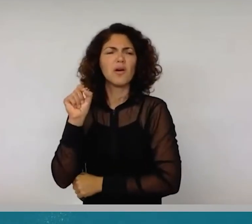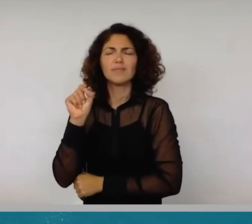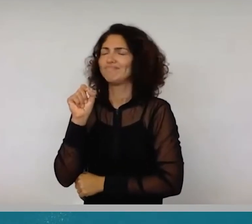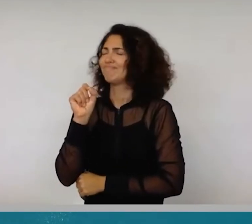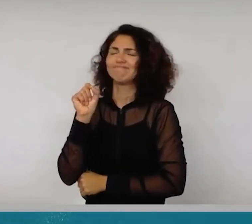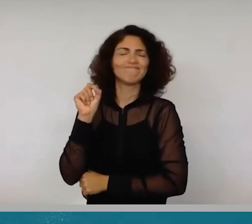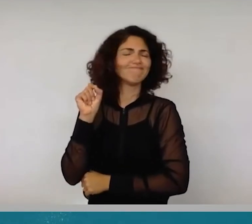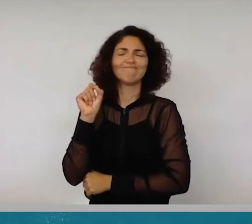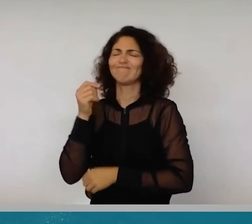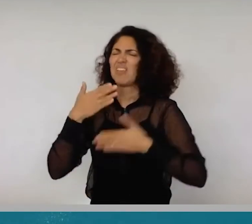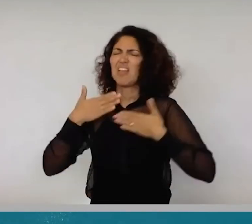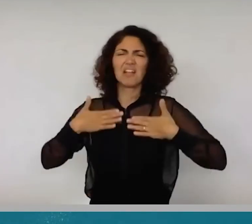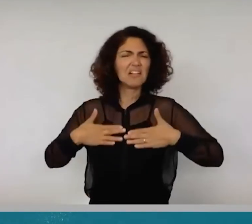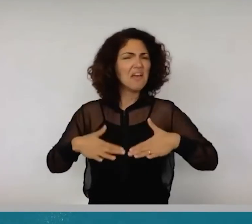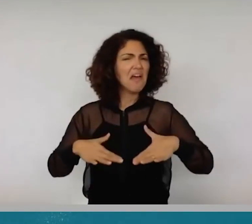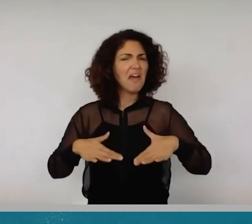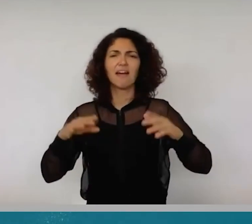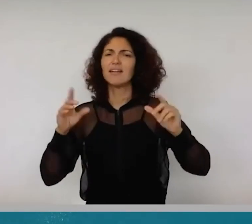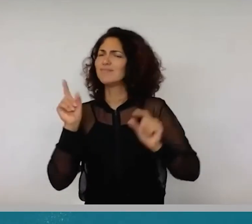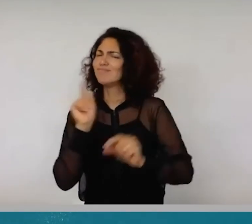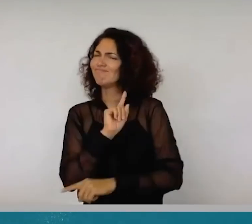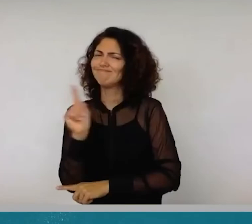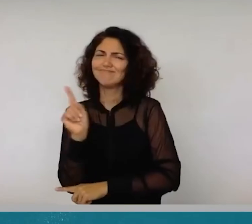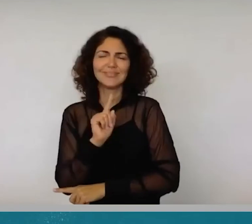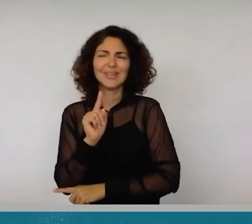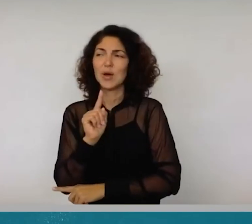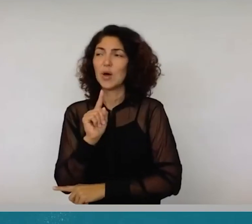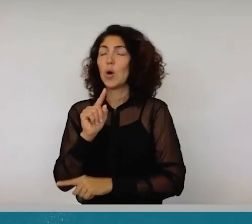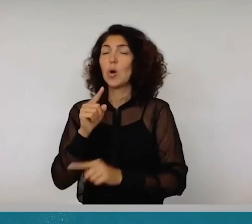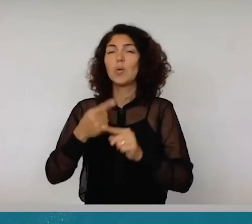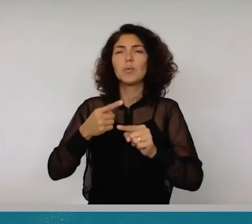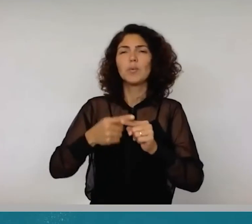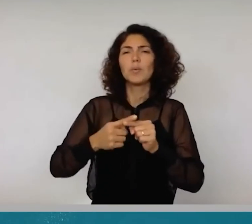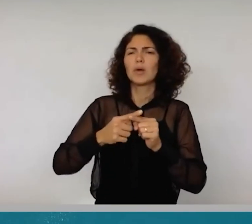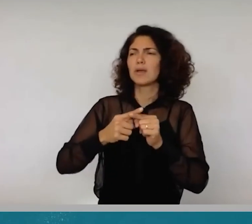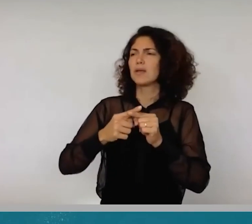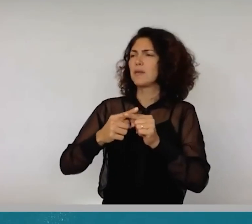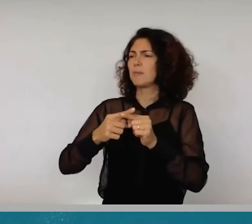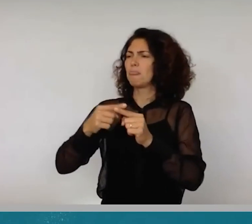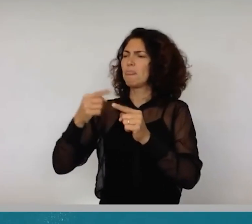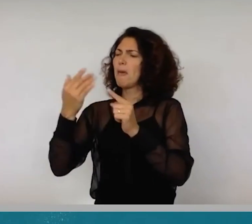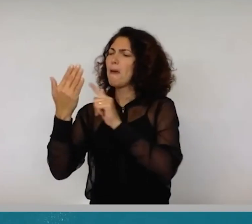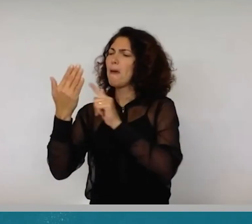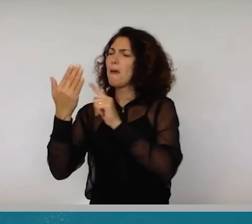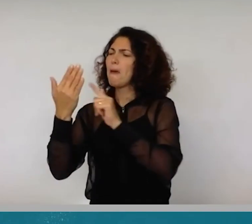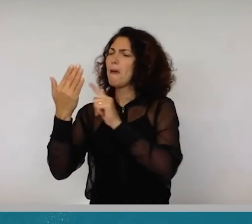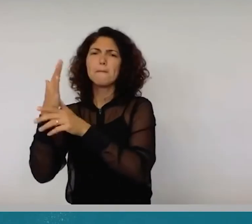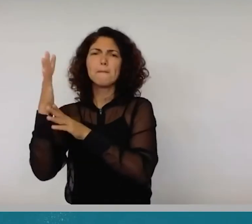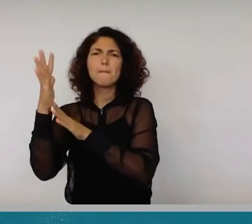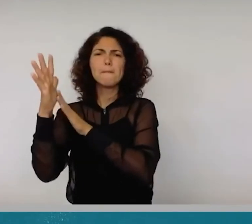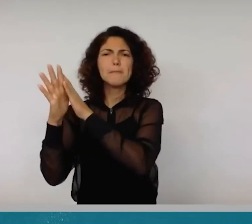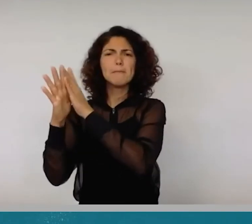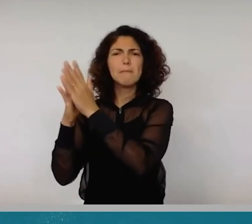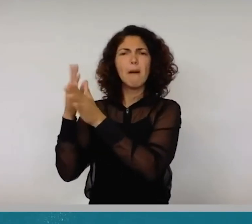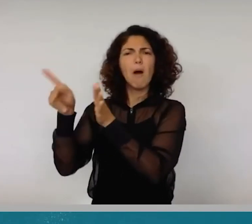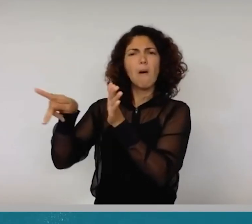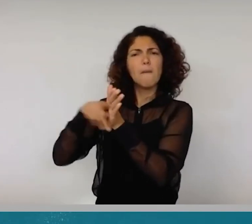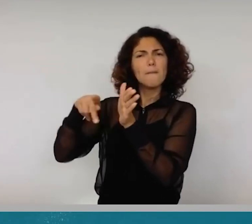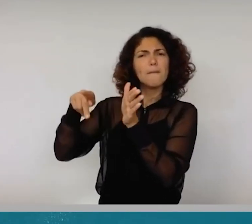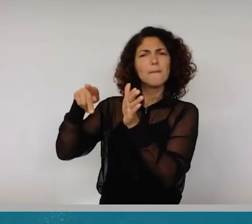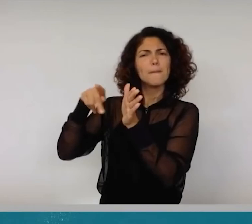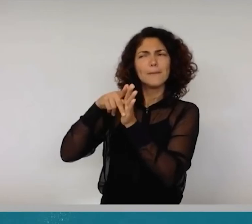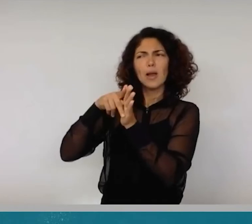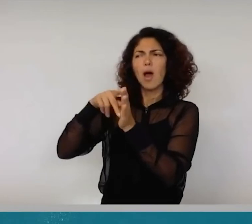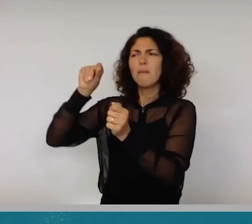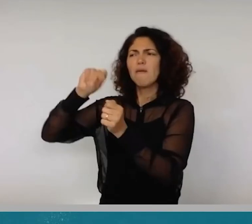foram as minhas próprias mãos que criaram o que existe? E só assim tudo o que há veio a